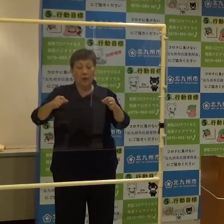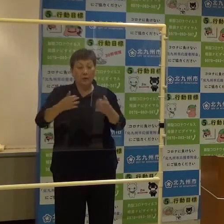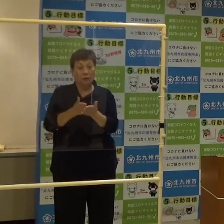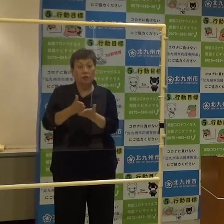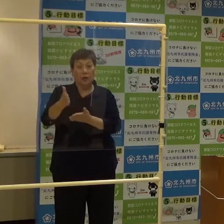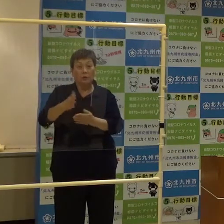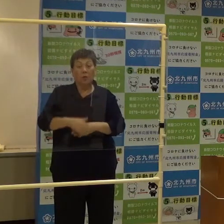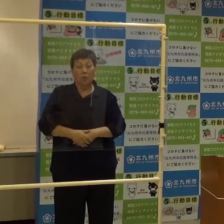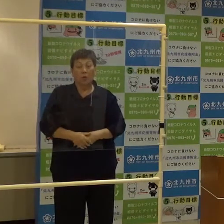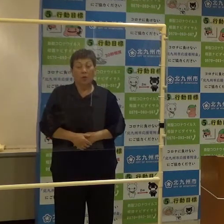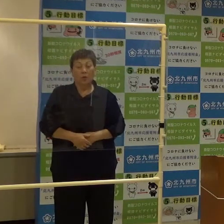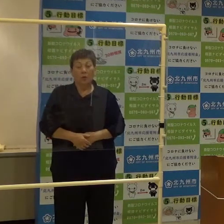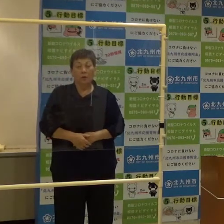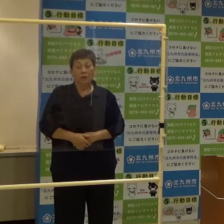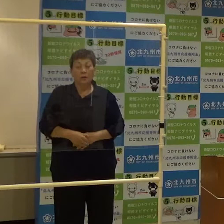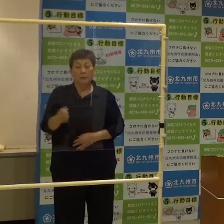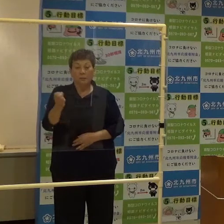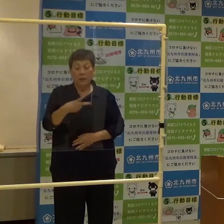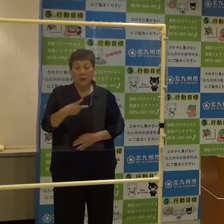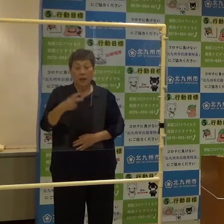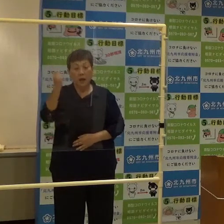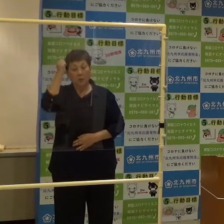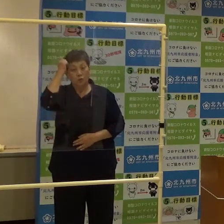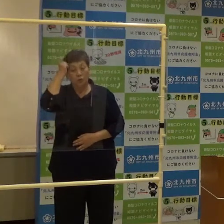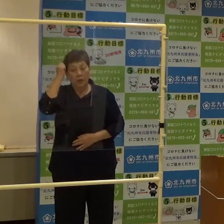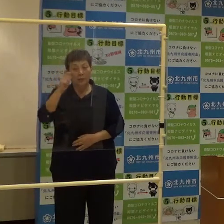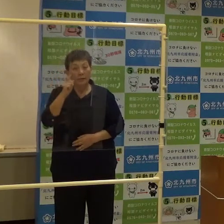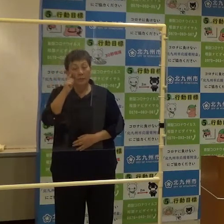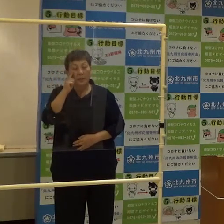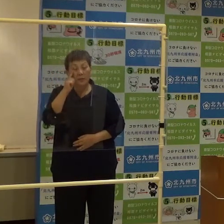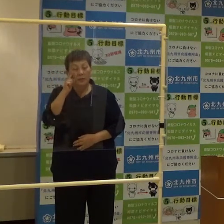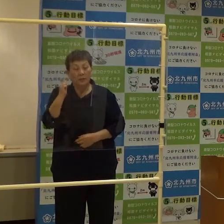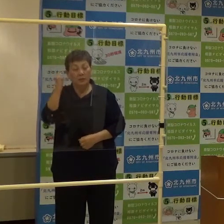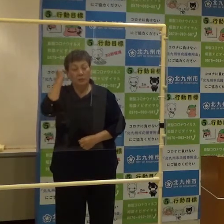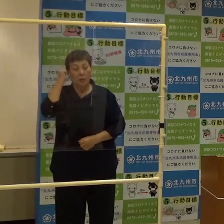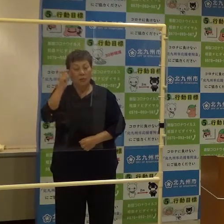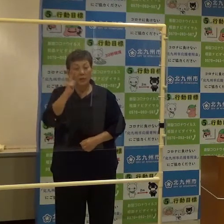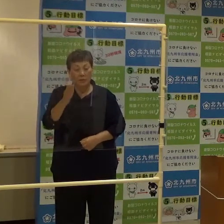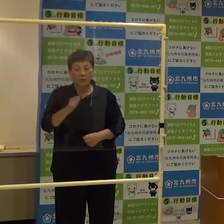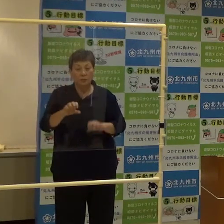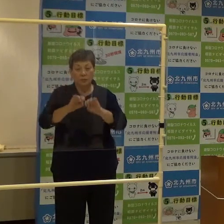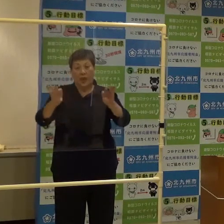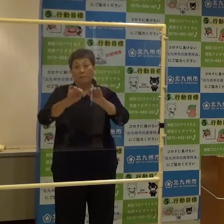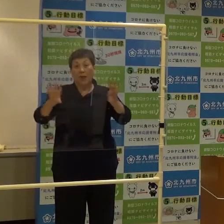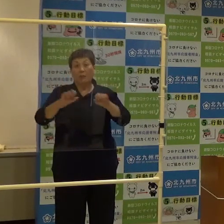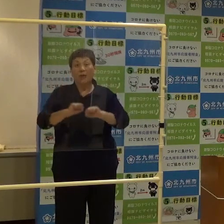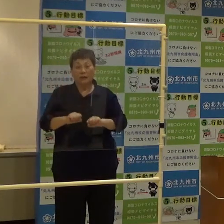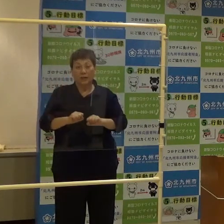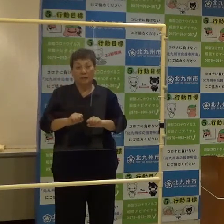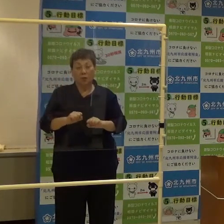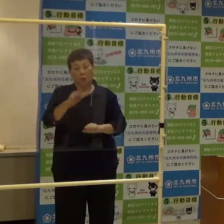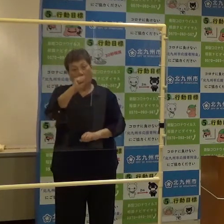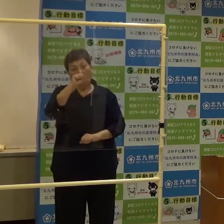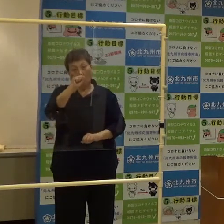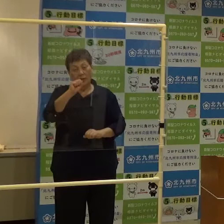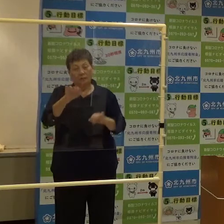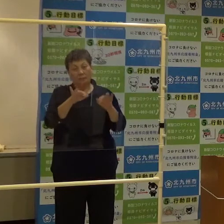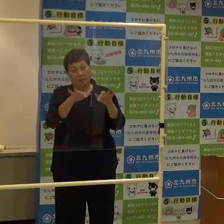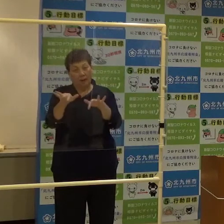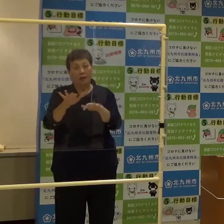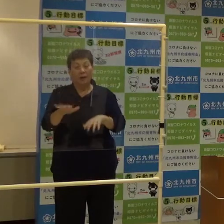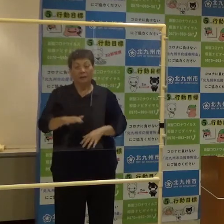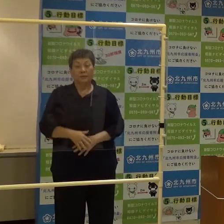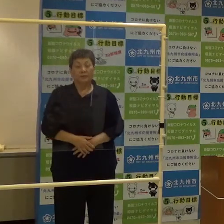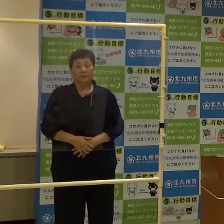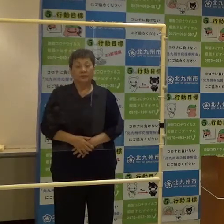。また宿泊モニターキャンペーンもスタートしておりまして好評であります。本市